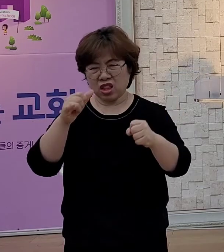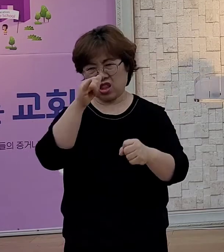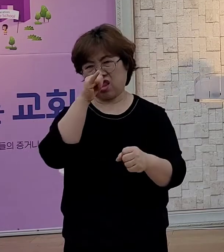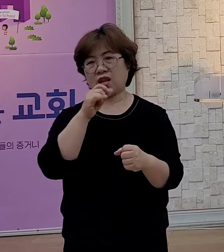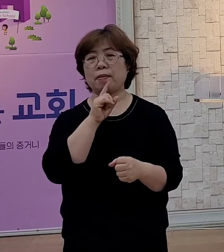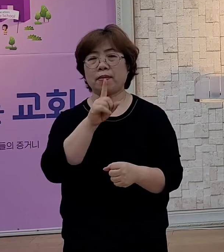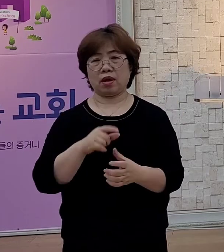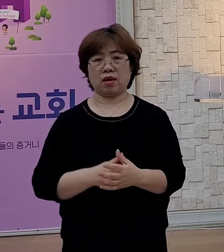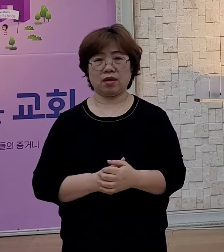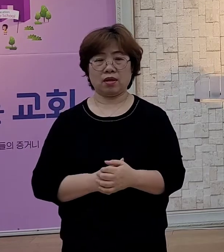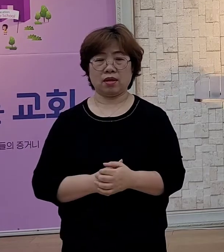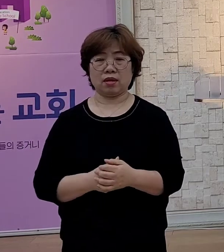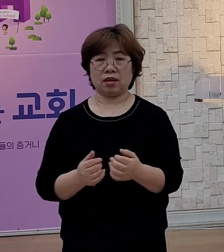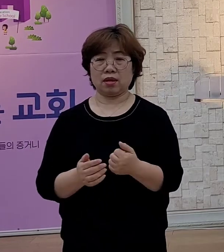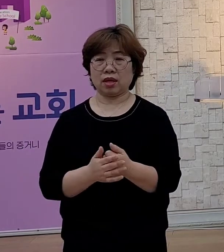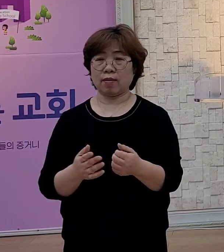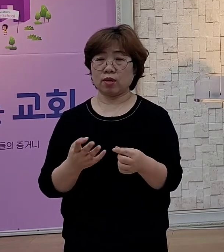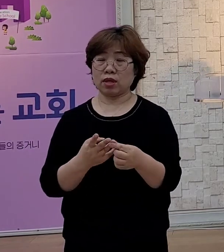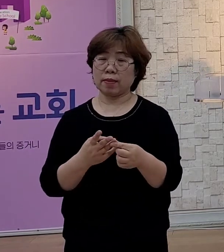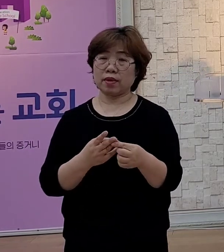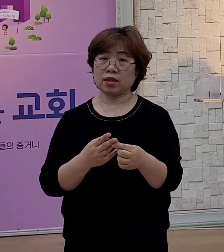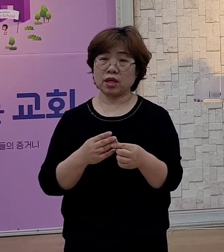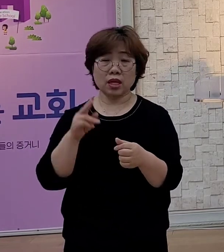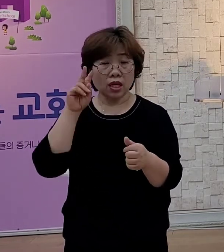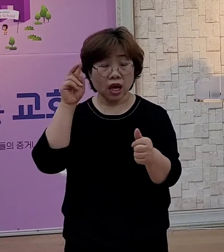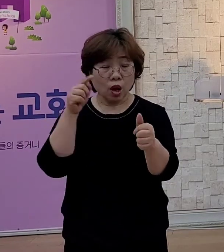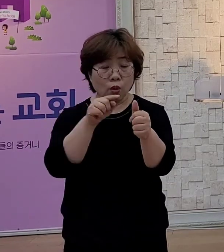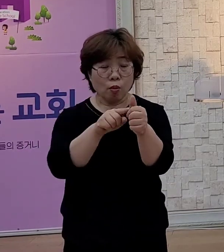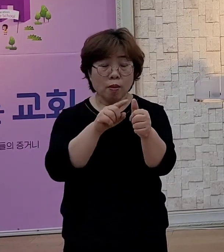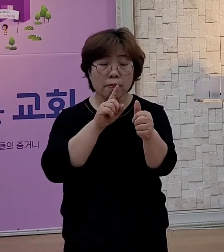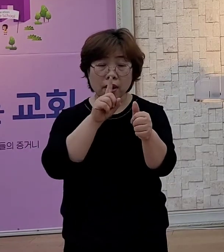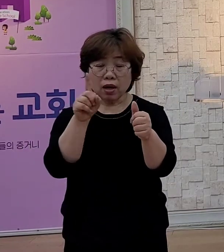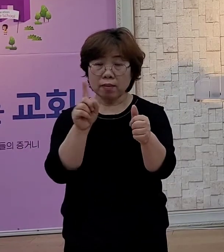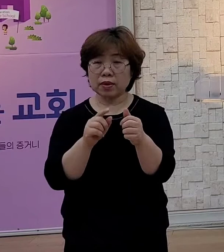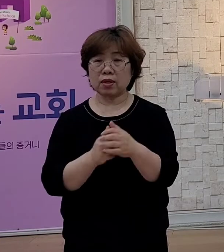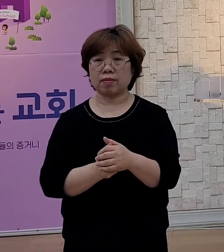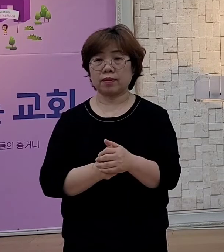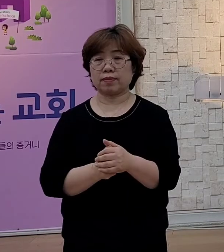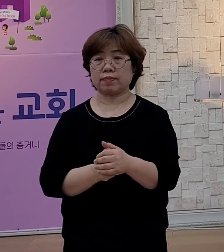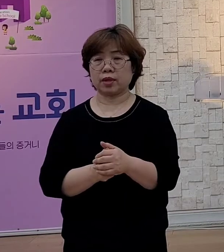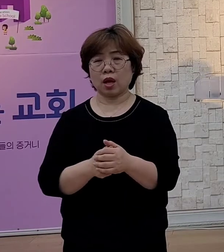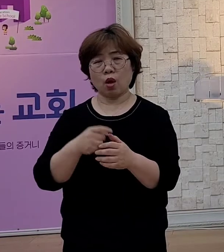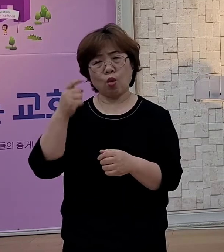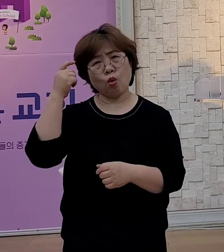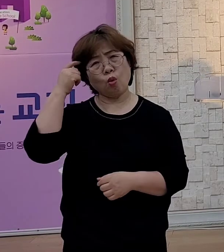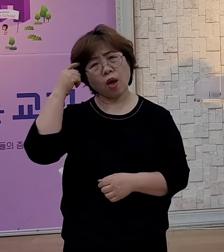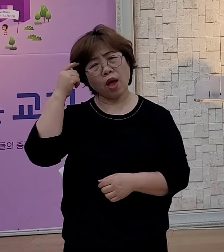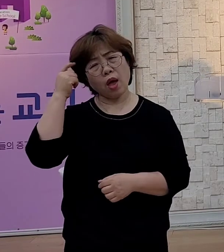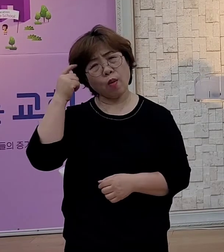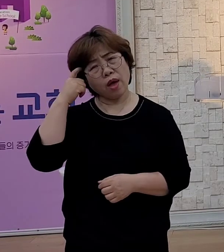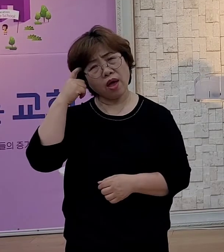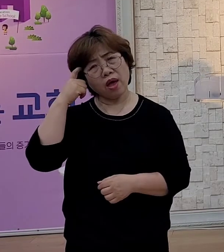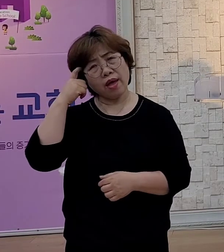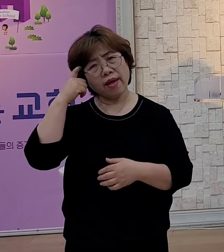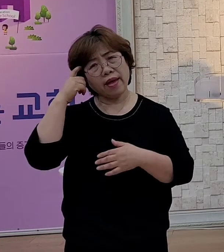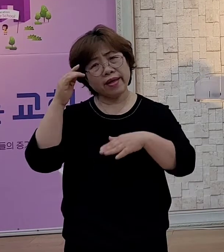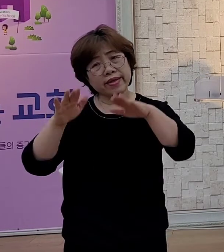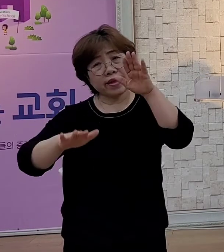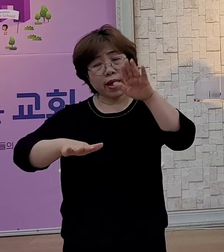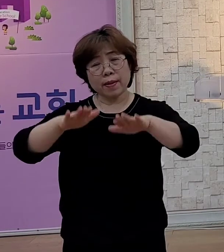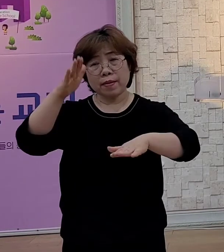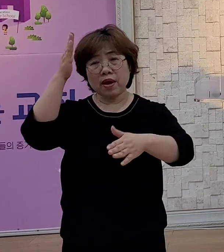그래서 이제 세 번째로 야고보가 그러면 왜 이제 그럼 우리는